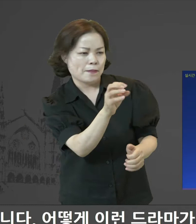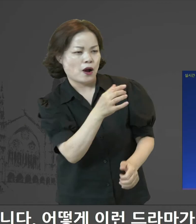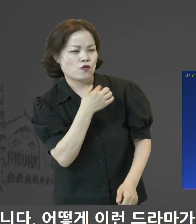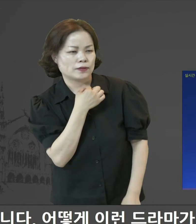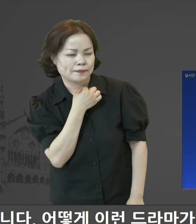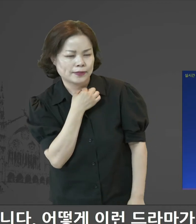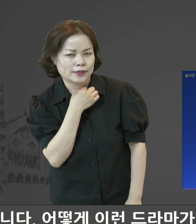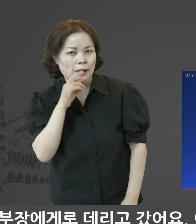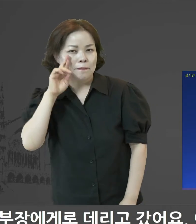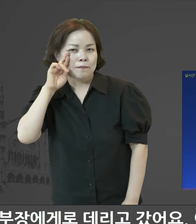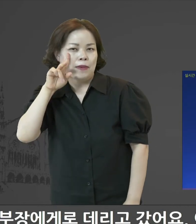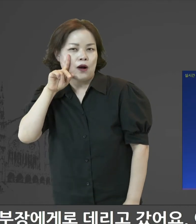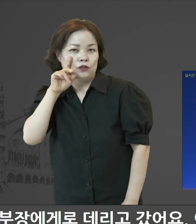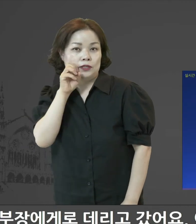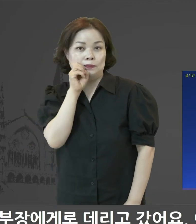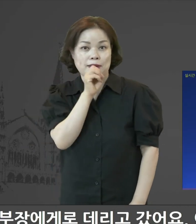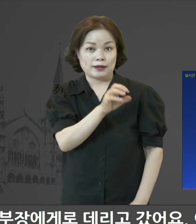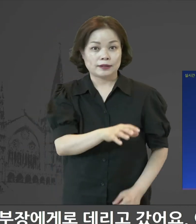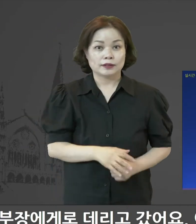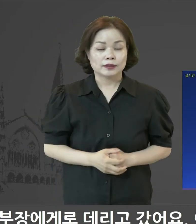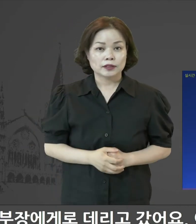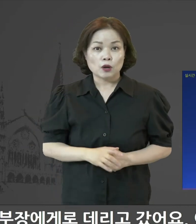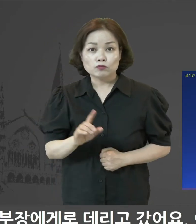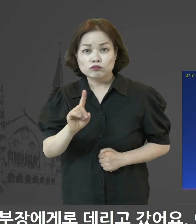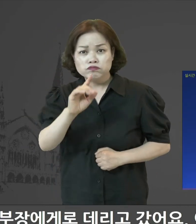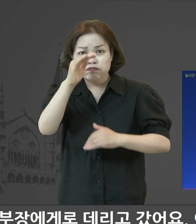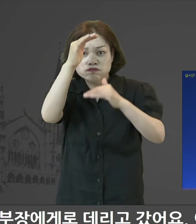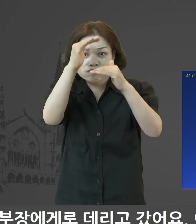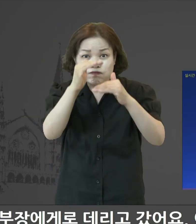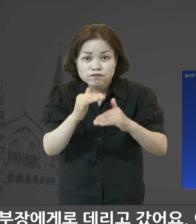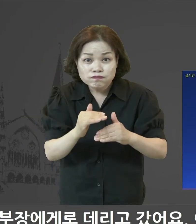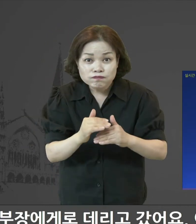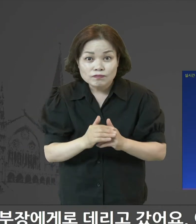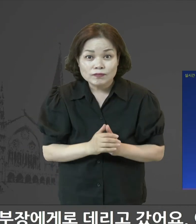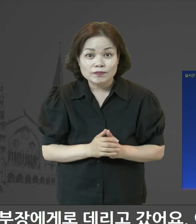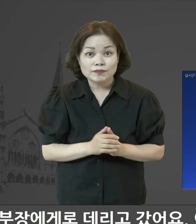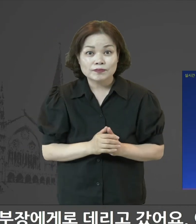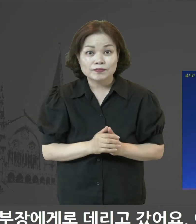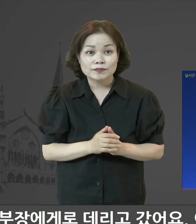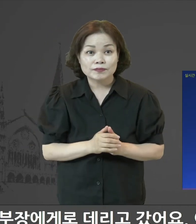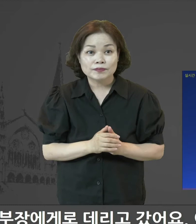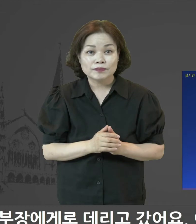바울이 얘기하더이다, 이렇게 된 겁니다. 무슨 말인지